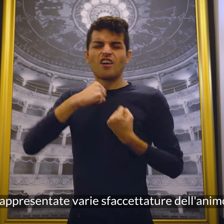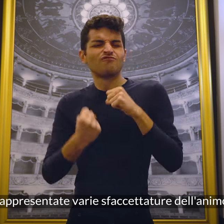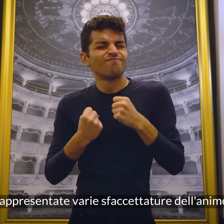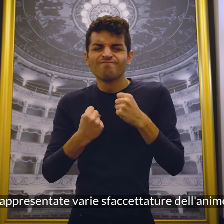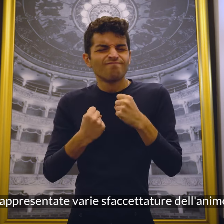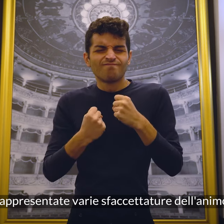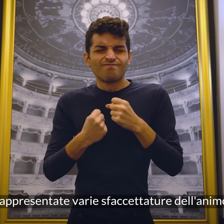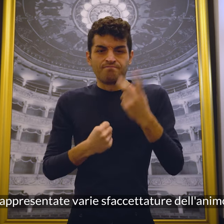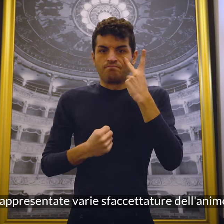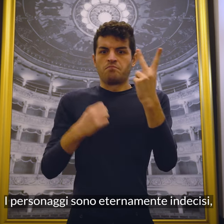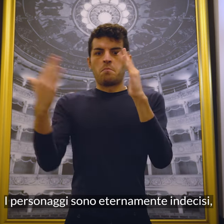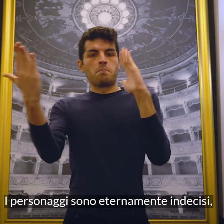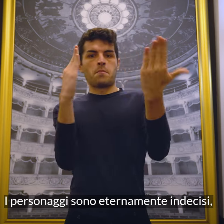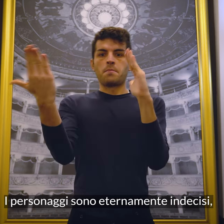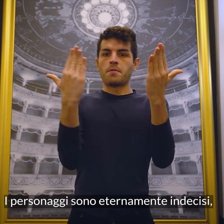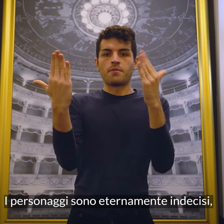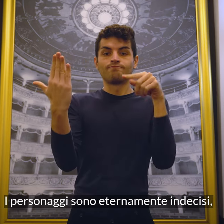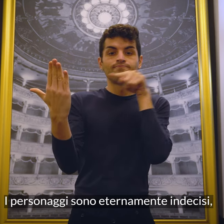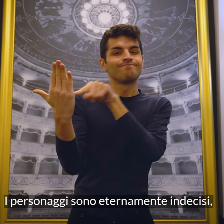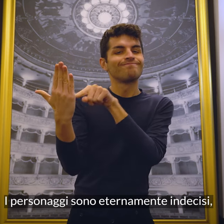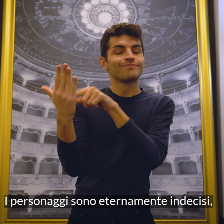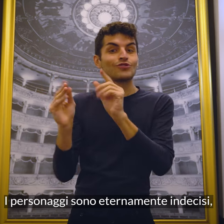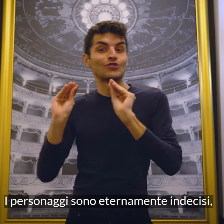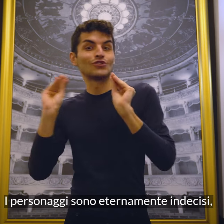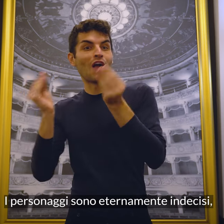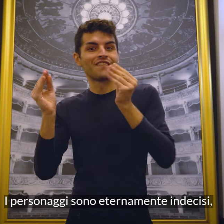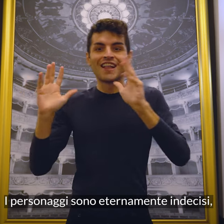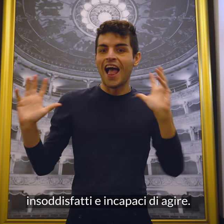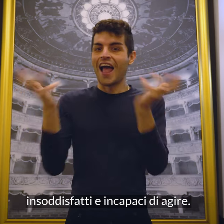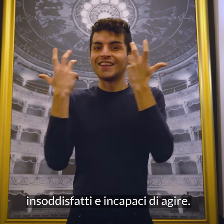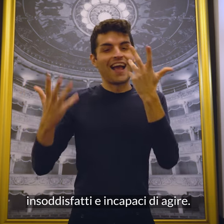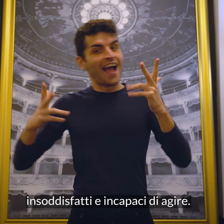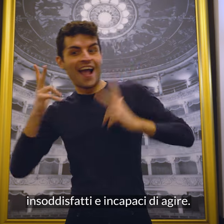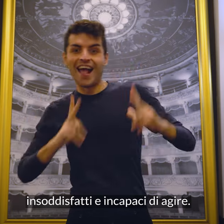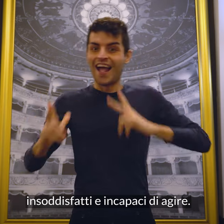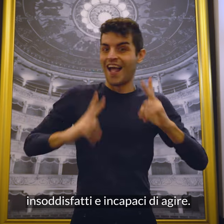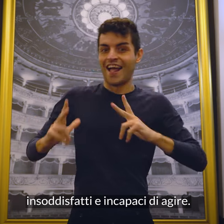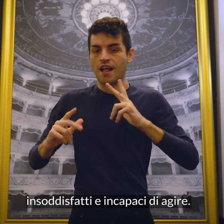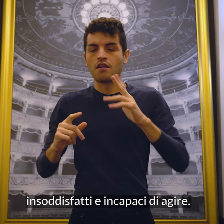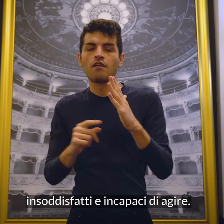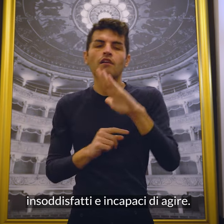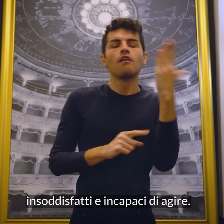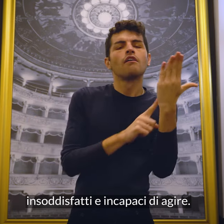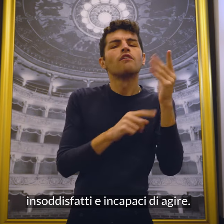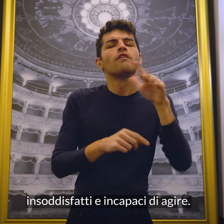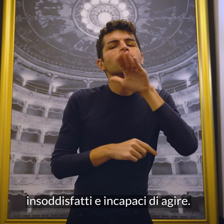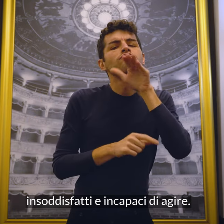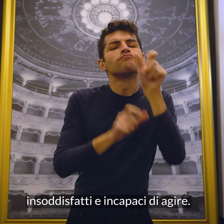dell'animo umano i personaggi Sono eternamente indecisi insoddisfatti e incapaci di agire